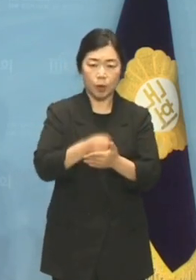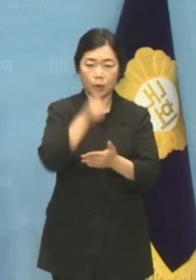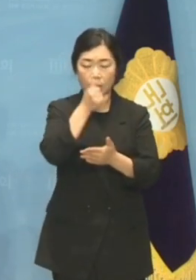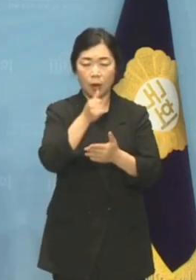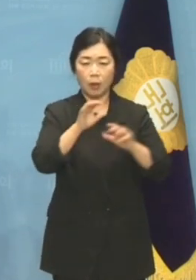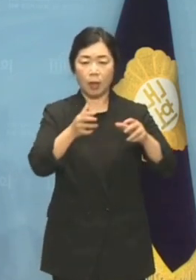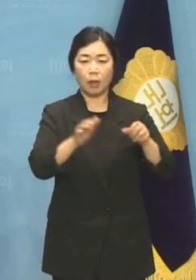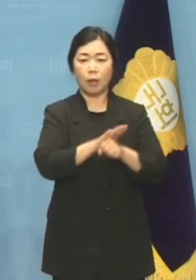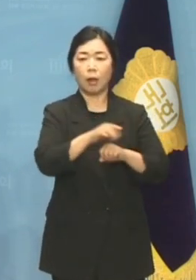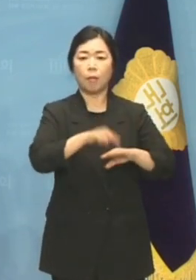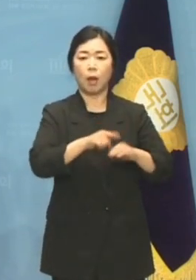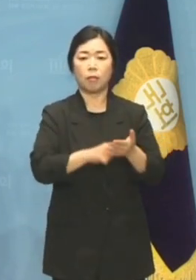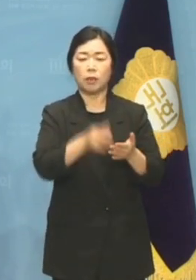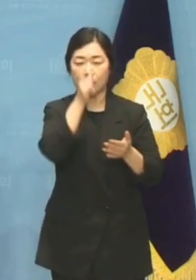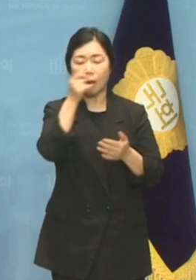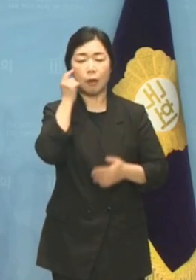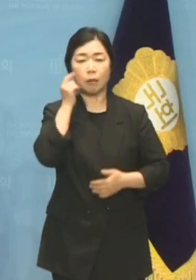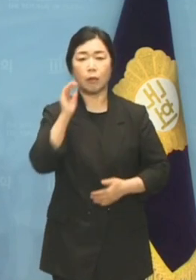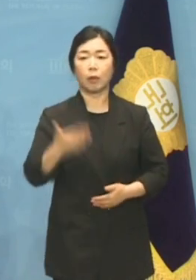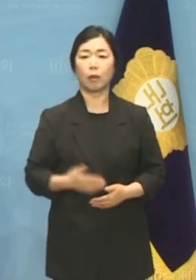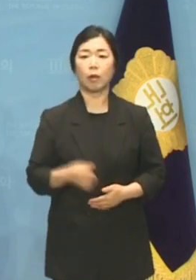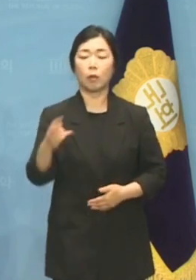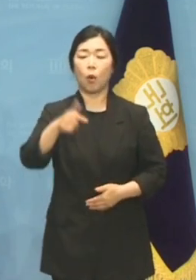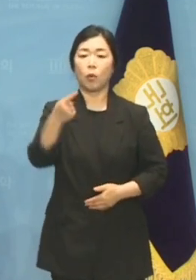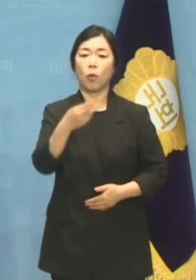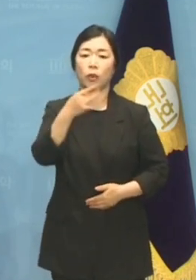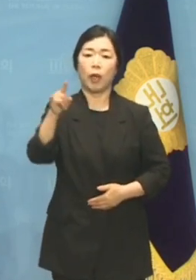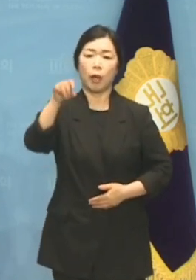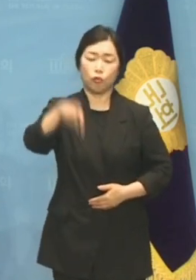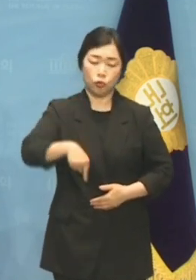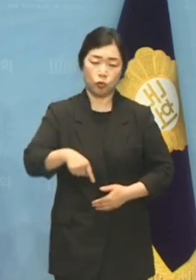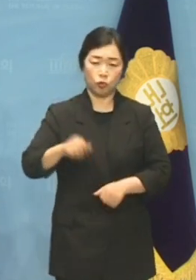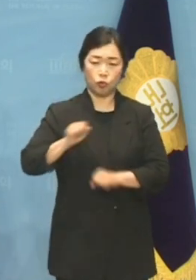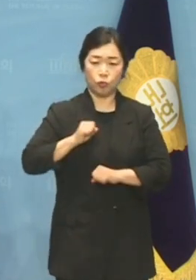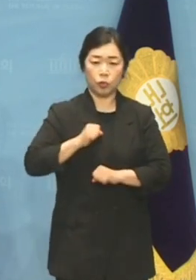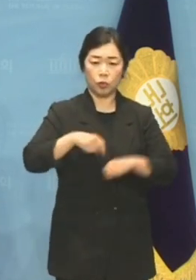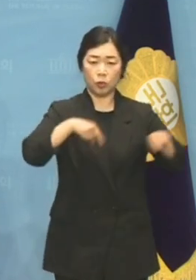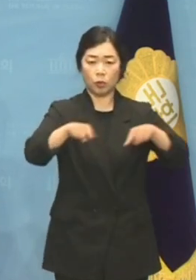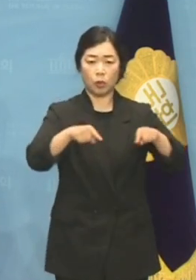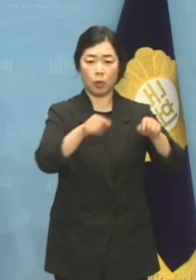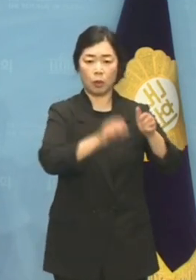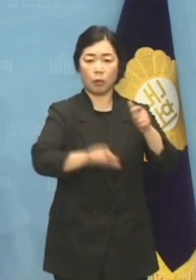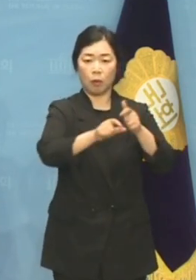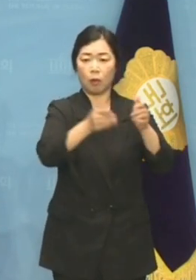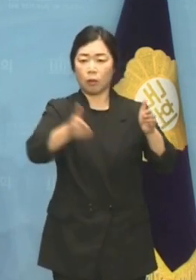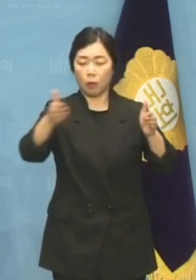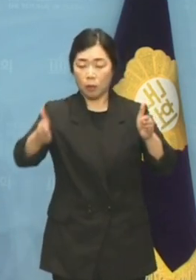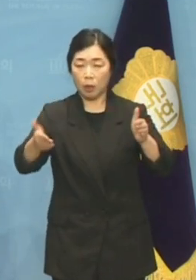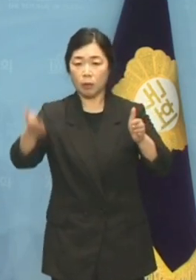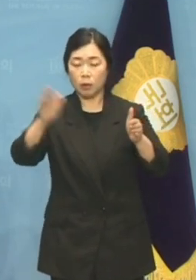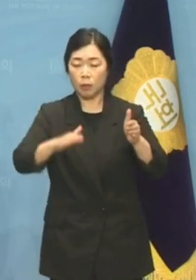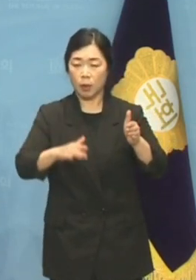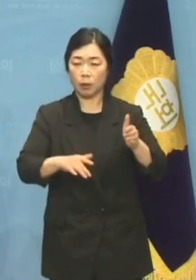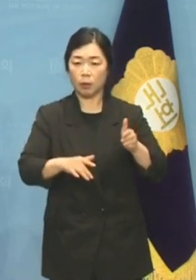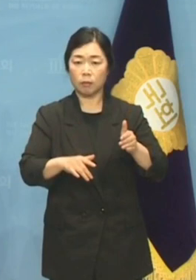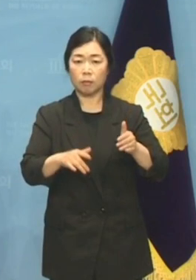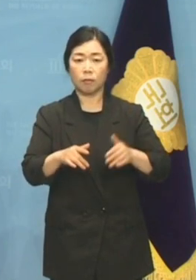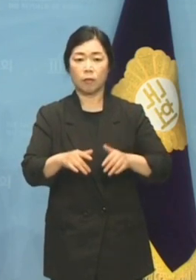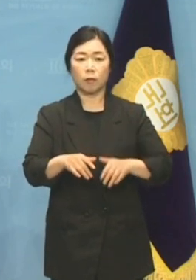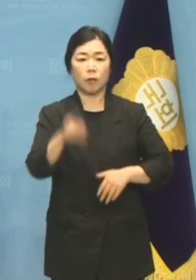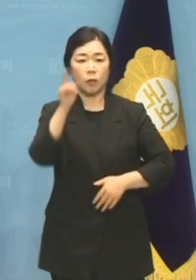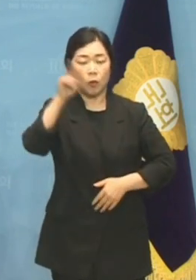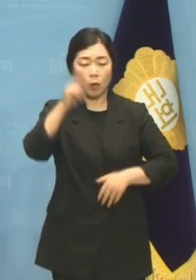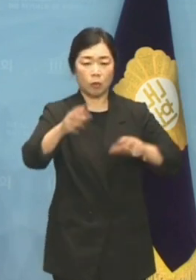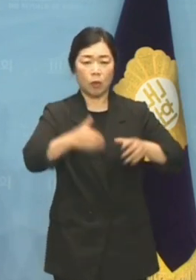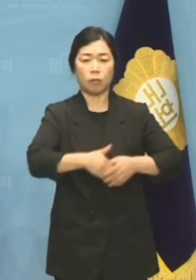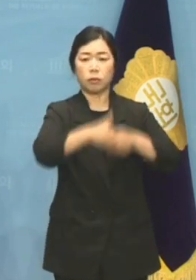애국심은 있었다고 생각합니다. 노태우 대통령도 군부독재의 연장선이라는 한계에도 불구하고 소련과 국교